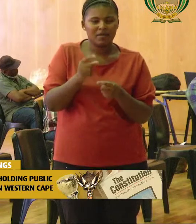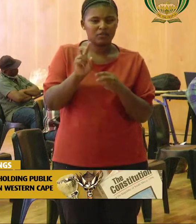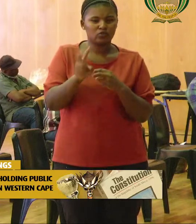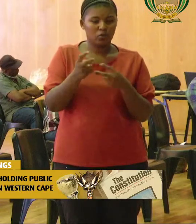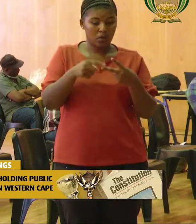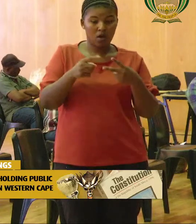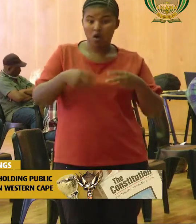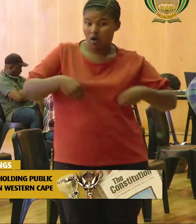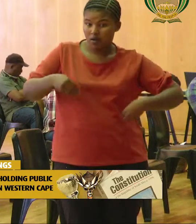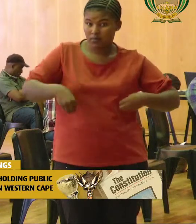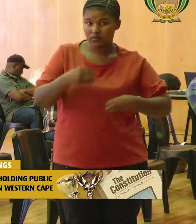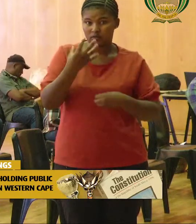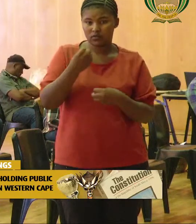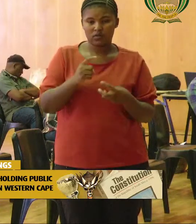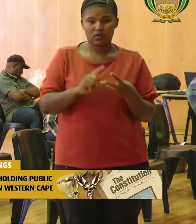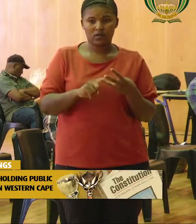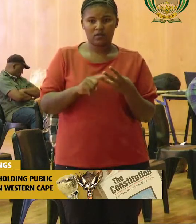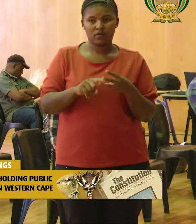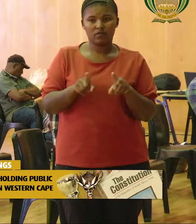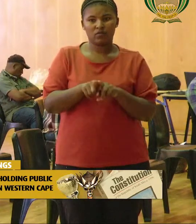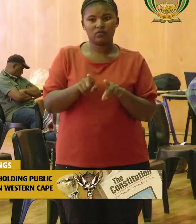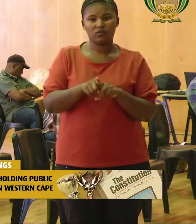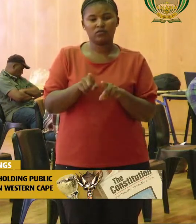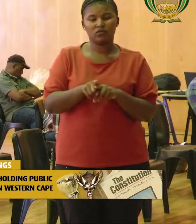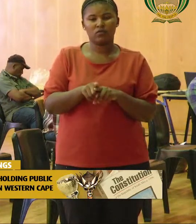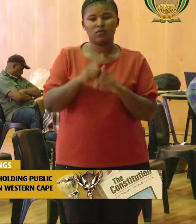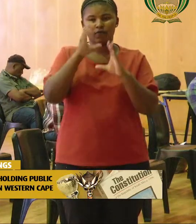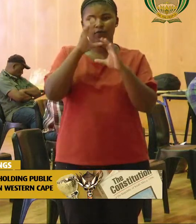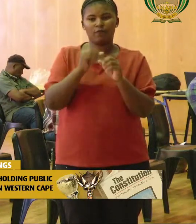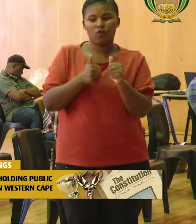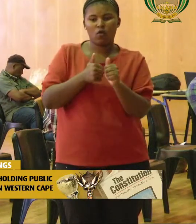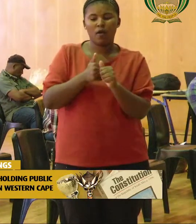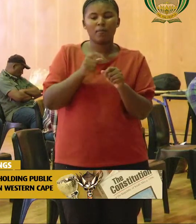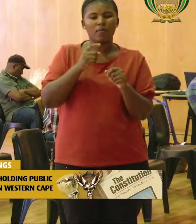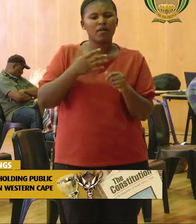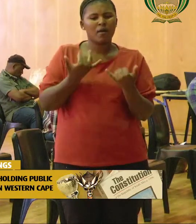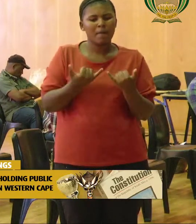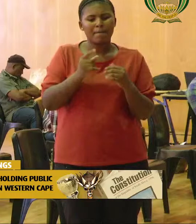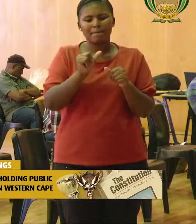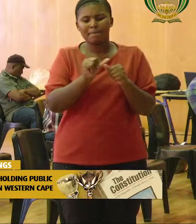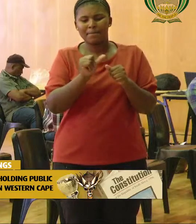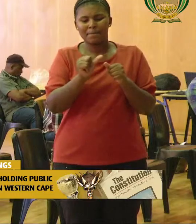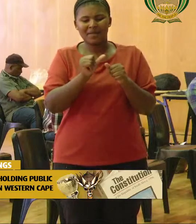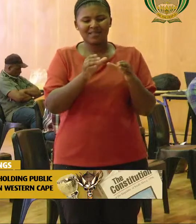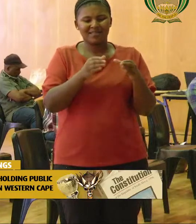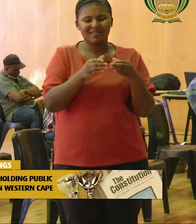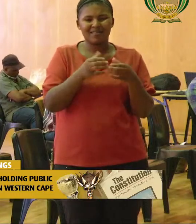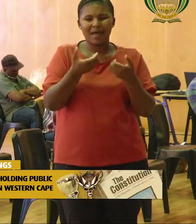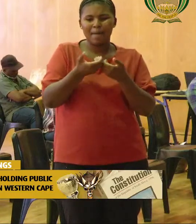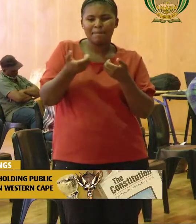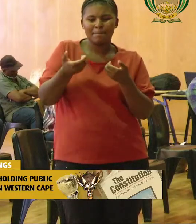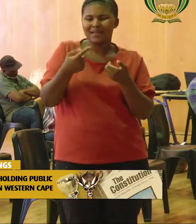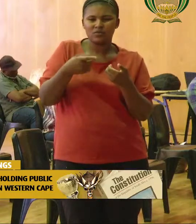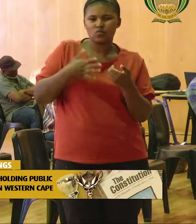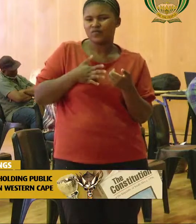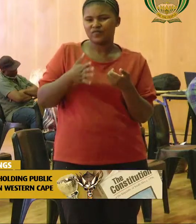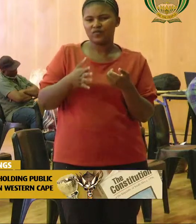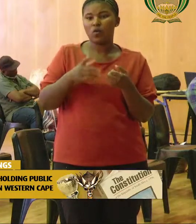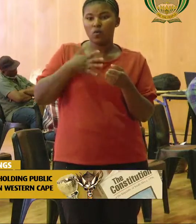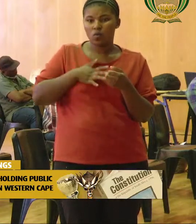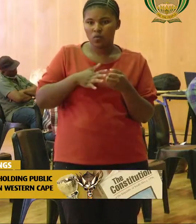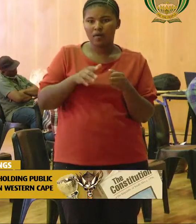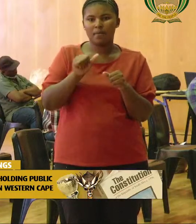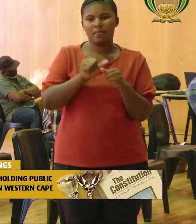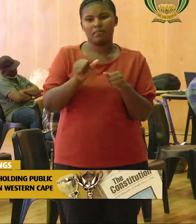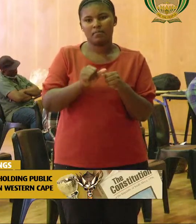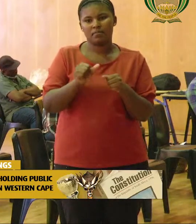corruptie, meer positie om een beter kandidaat te wezen bij een andere partij. Want ik heb niet mijn eerste partij,